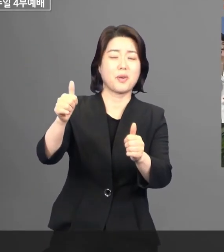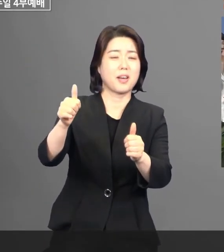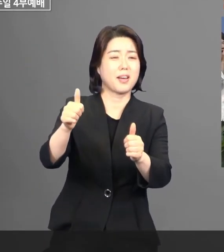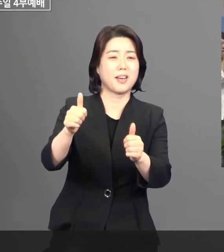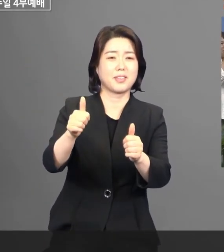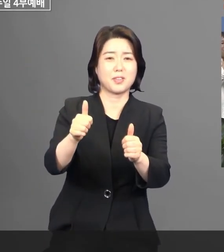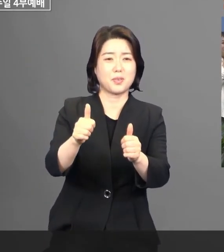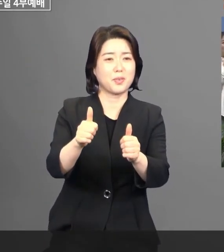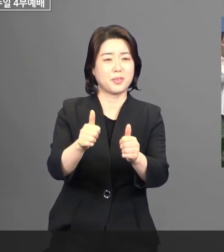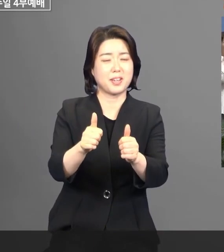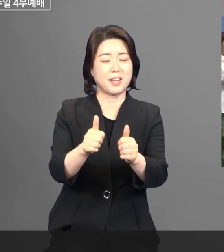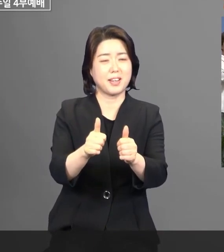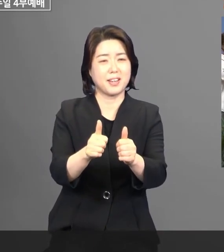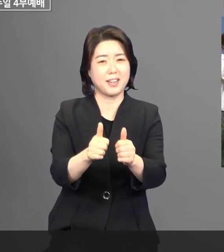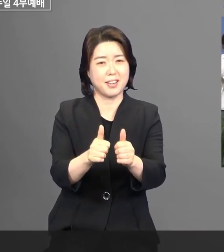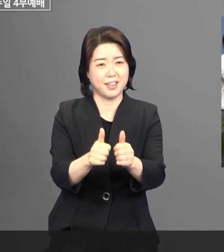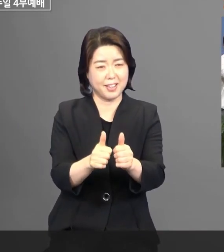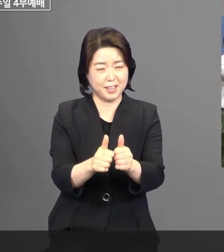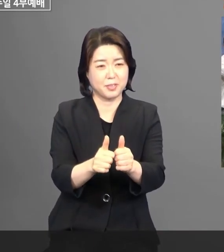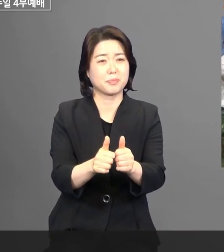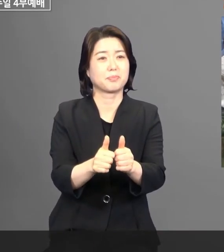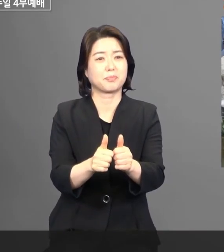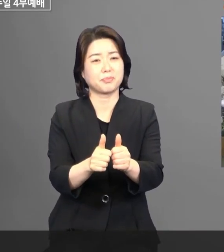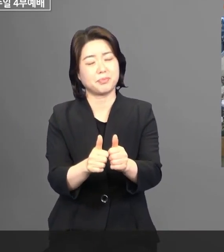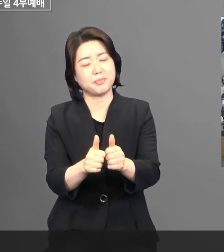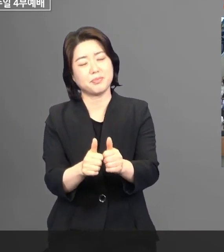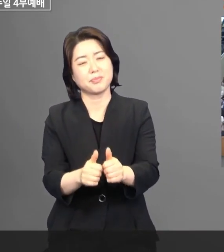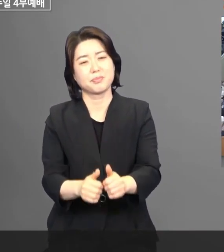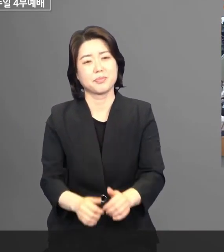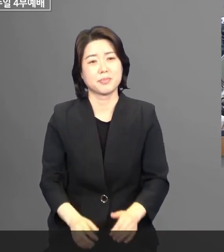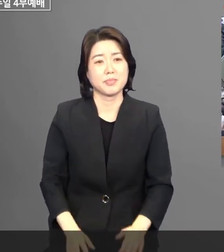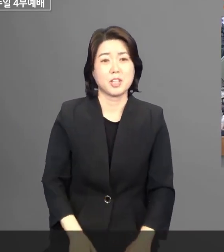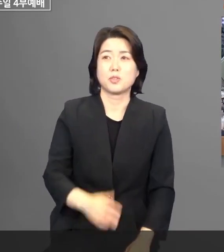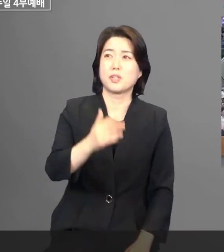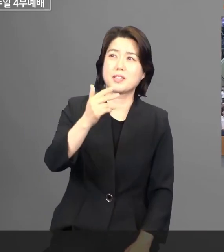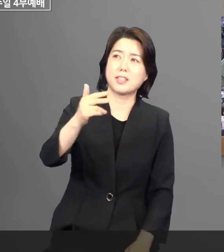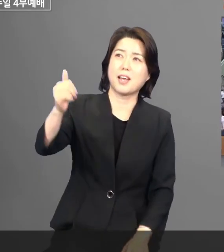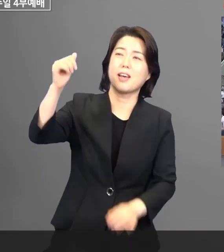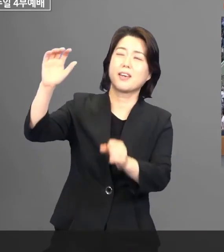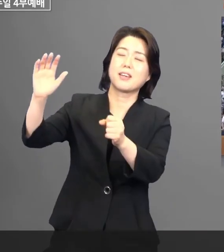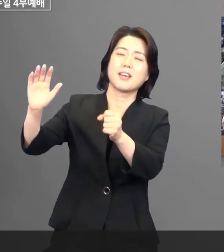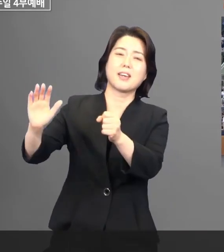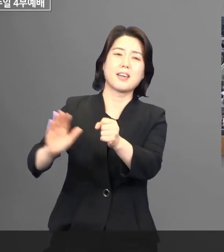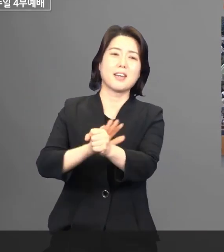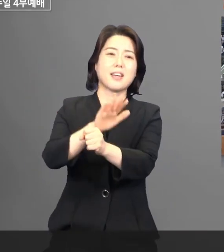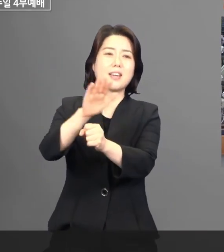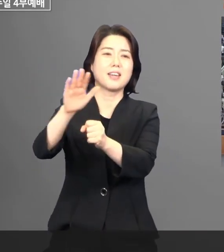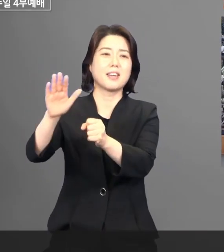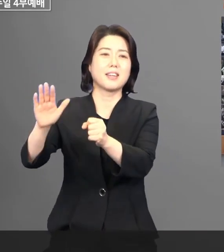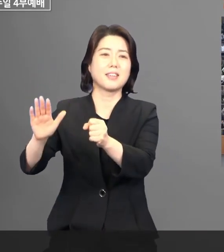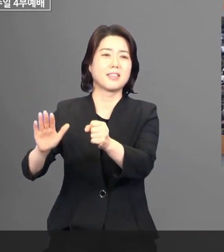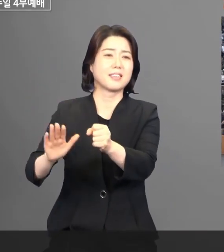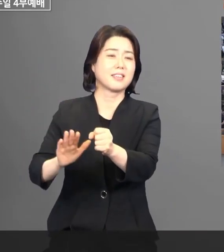내가 왔노라. 아멘. 주의